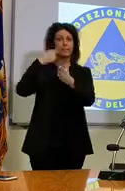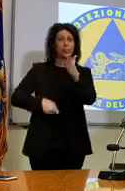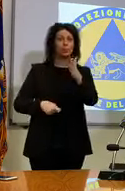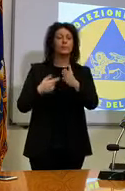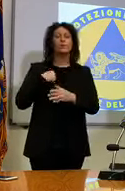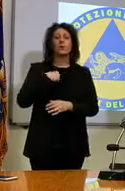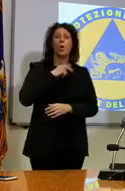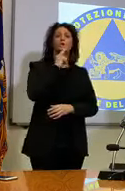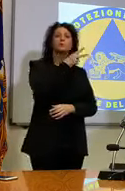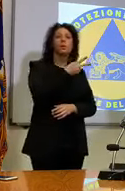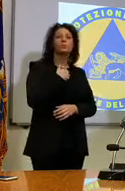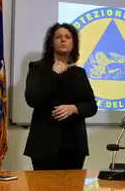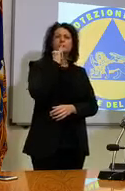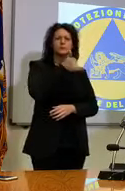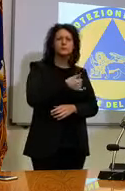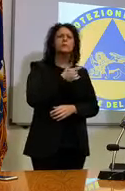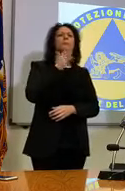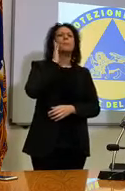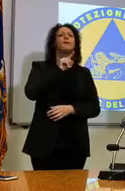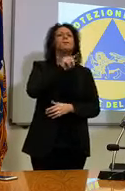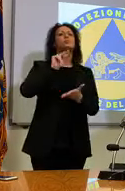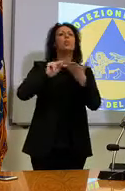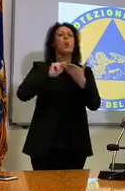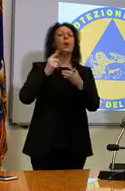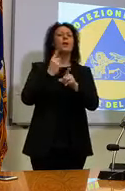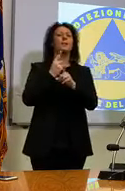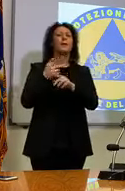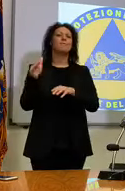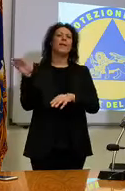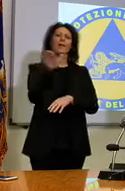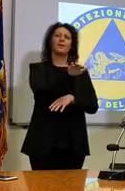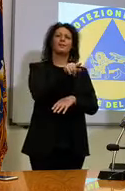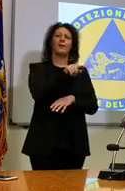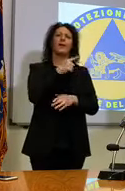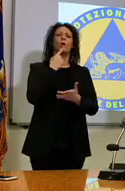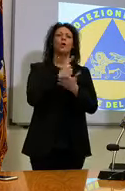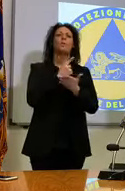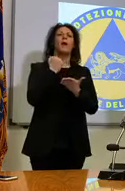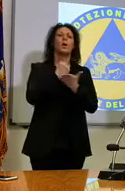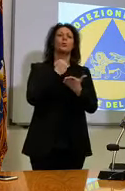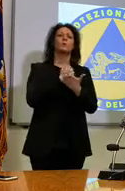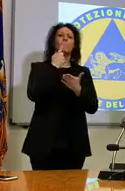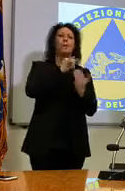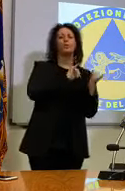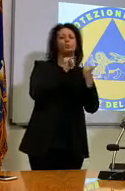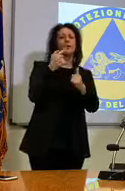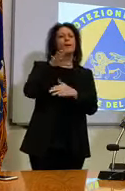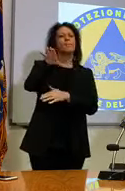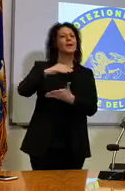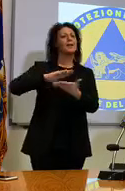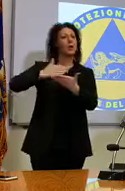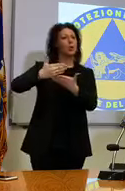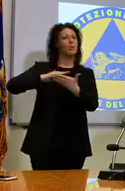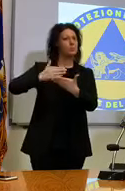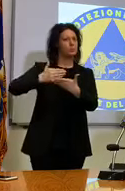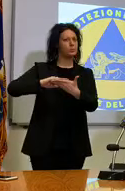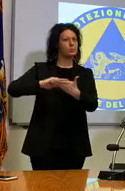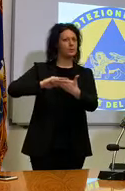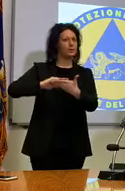sì, fatevi fare una dichiarazione da scuola che siete andati lì per quello e basta, cioè capite il problema di questa ragazza, mi ha